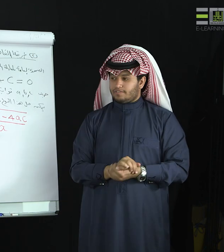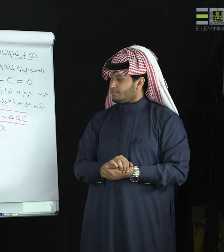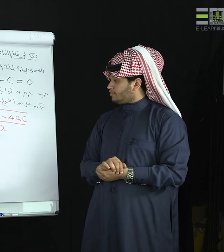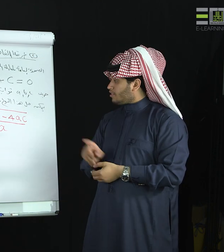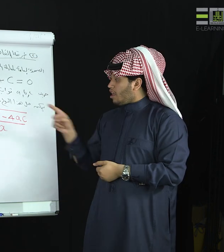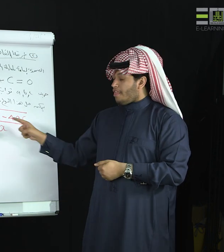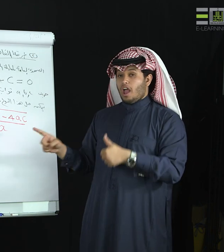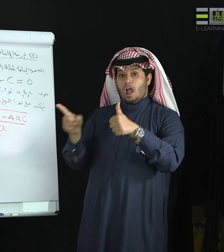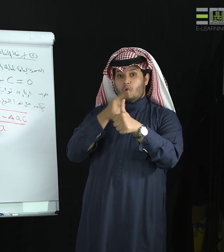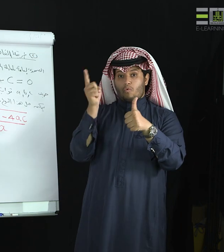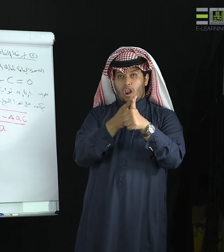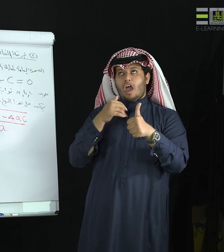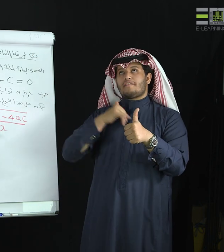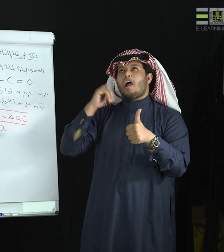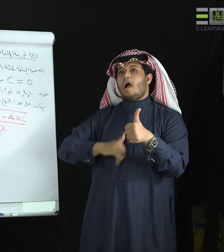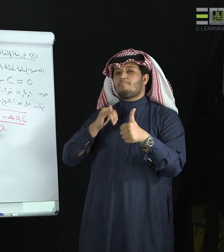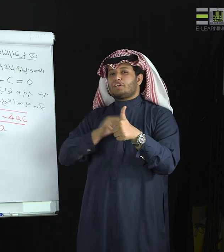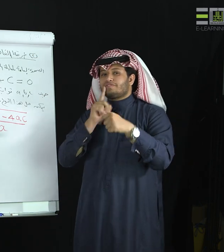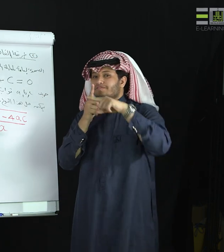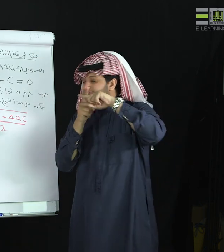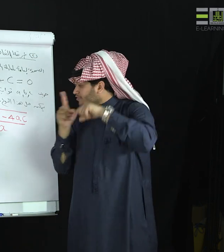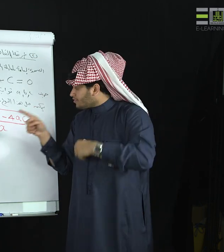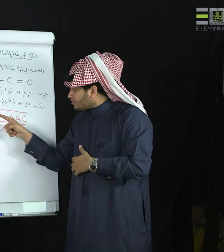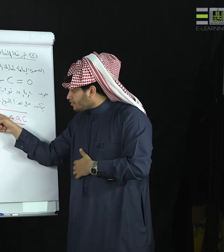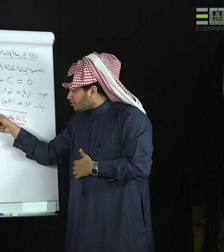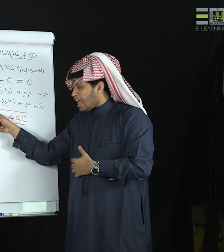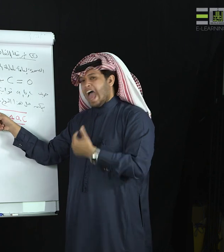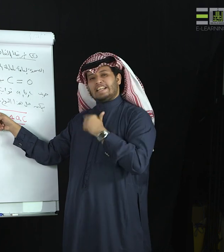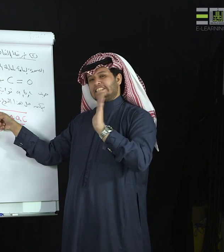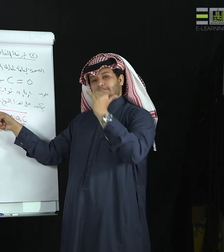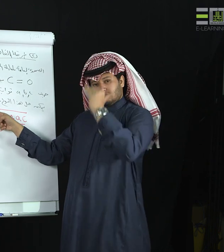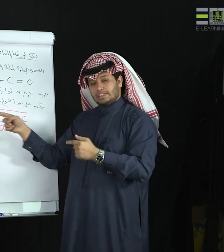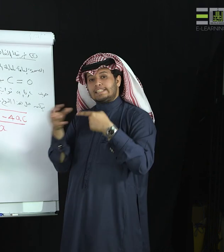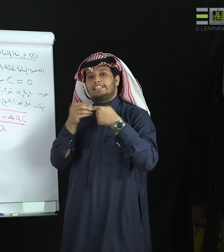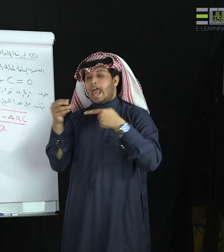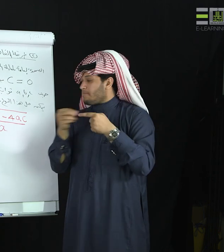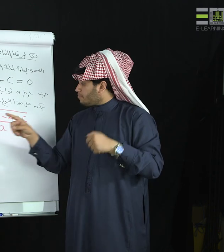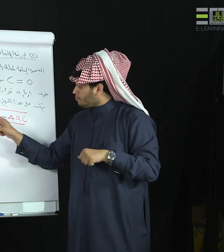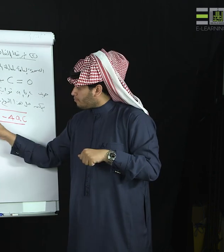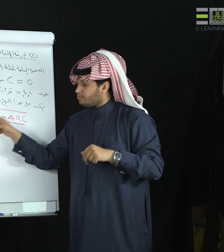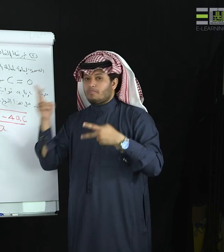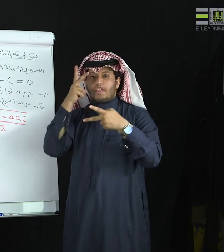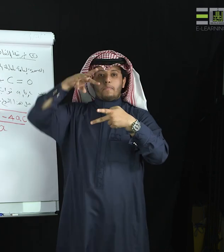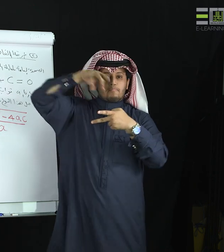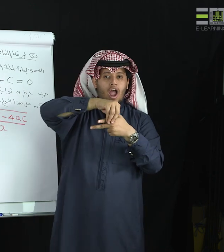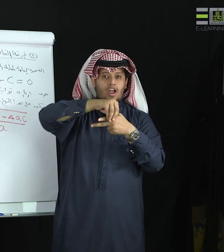الحل الأول لو عوضنا هنا بإشارة موجبة، الحل الثاني لو عوضنا هنا بإشارة